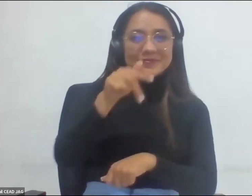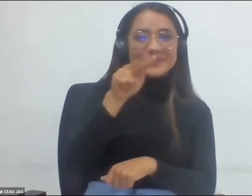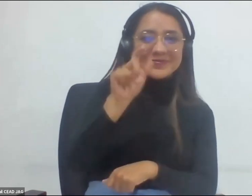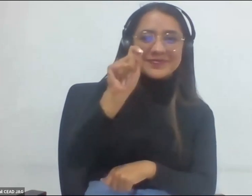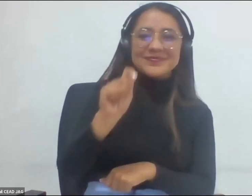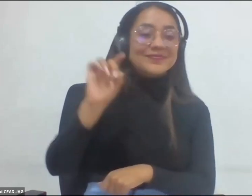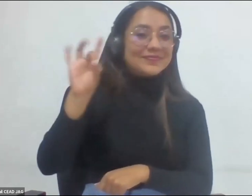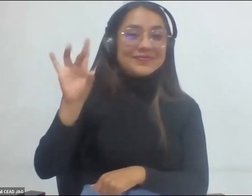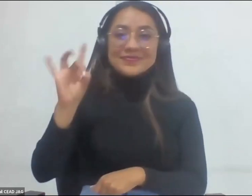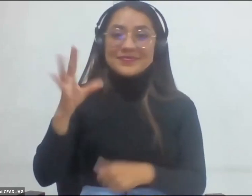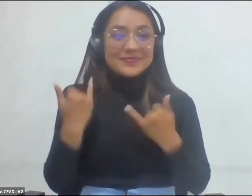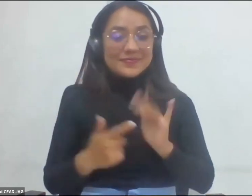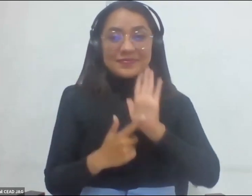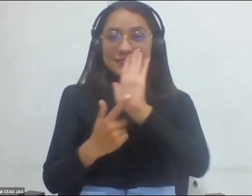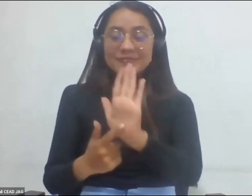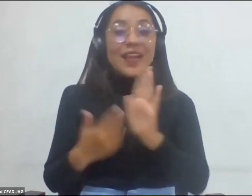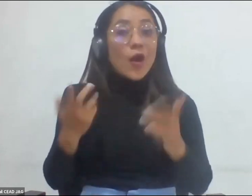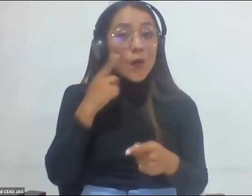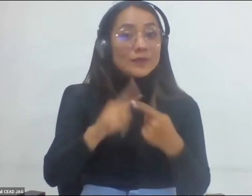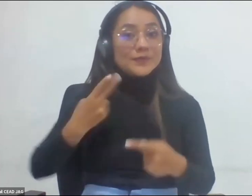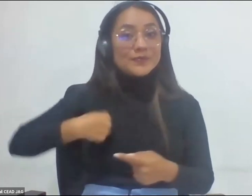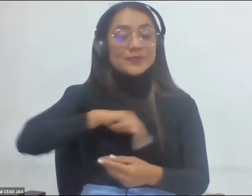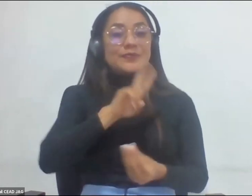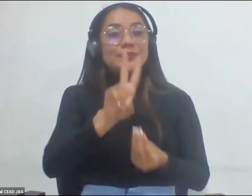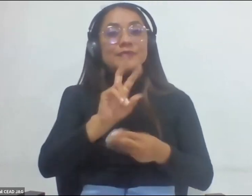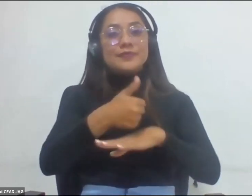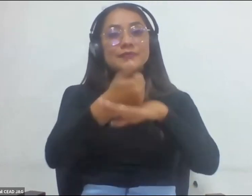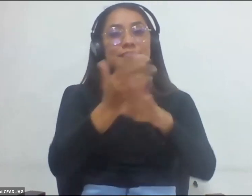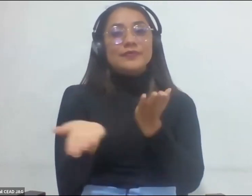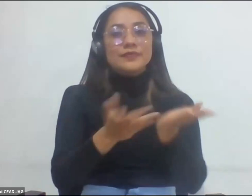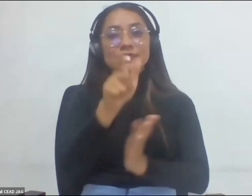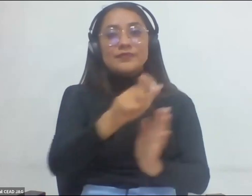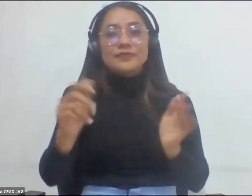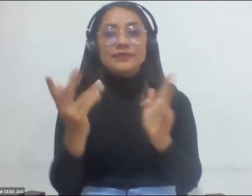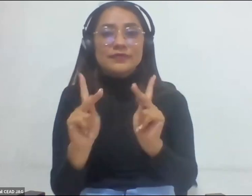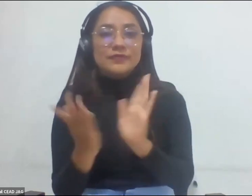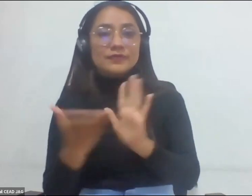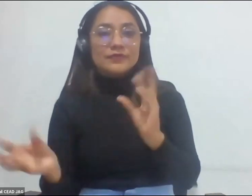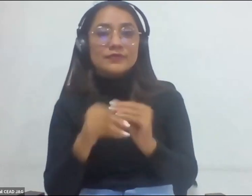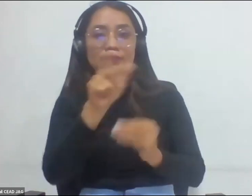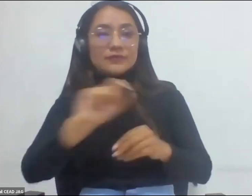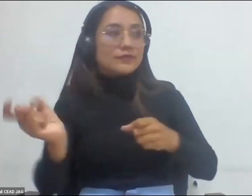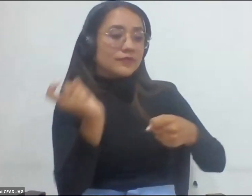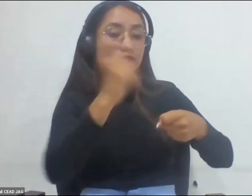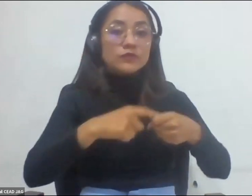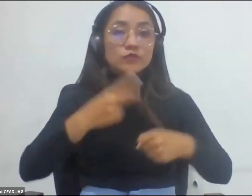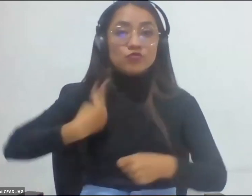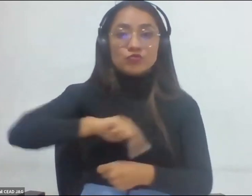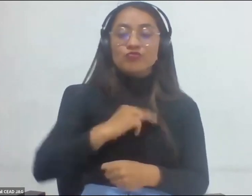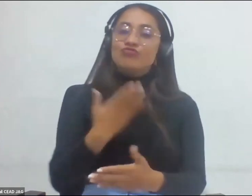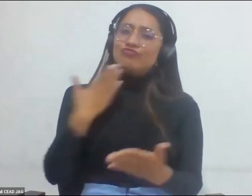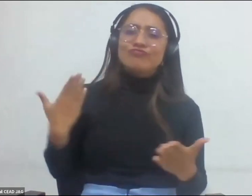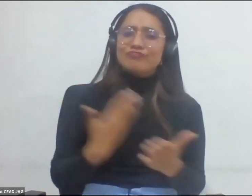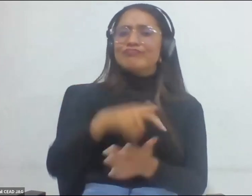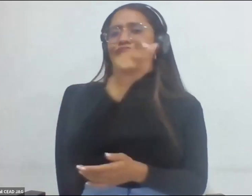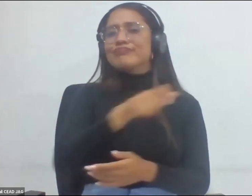Quiero presentarle nombre de la vicerrectoría de servicios aspirantes estudiantes y egresados nuestra gratitud a